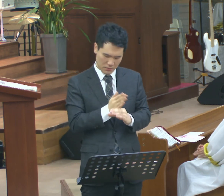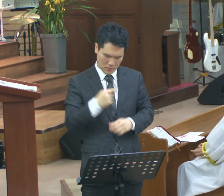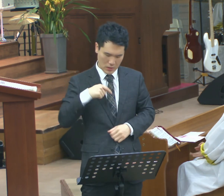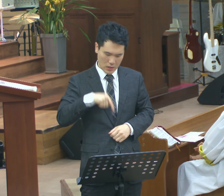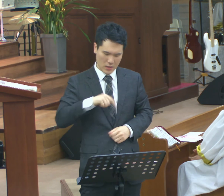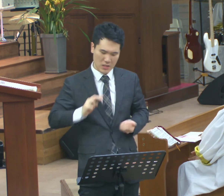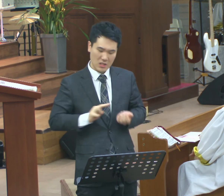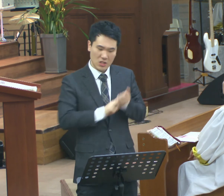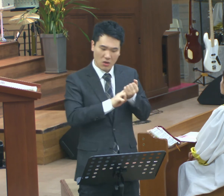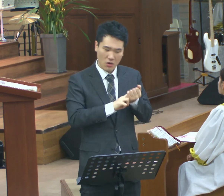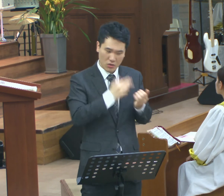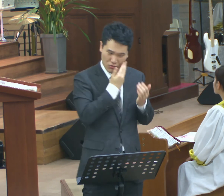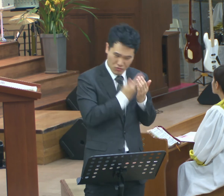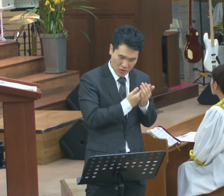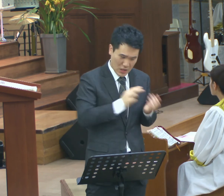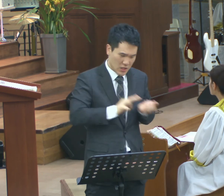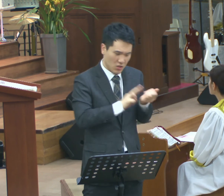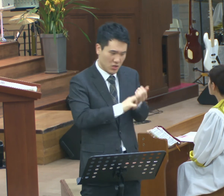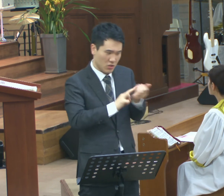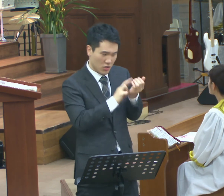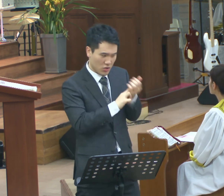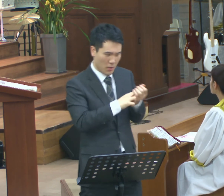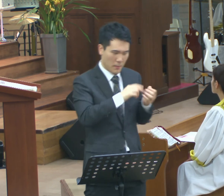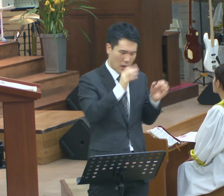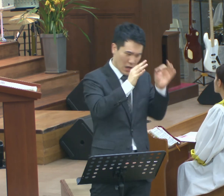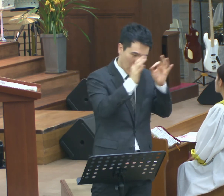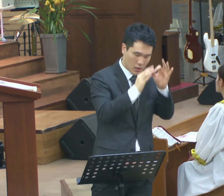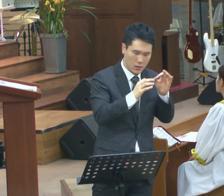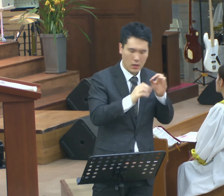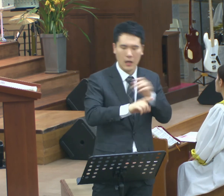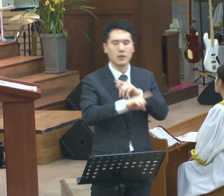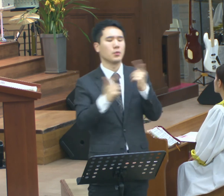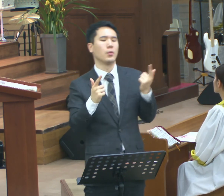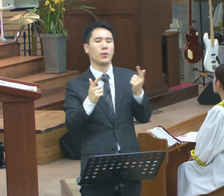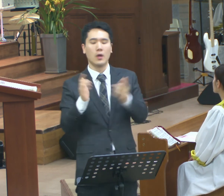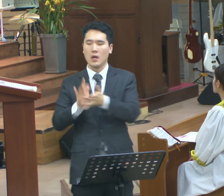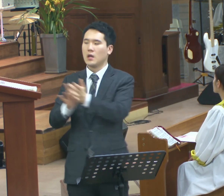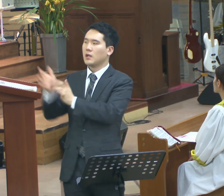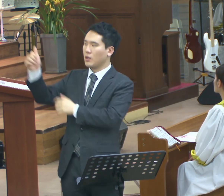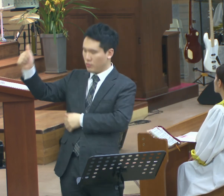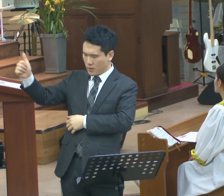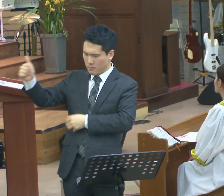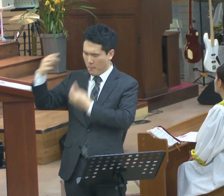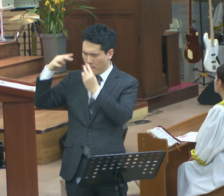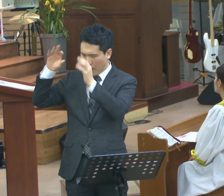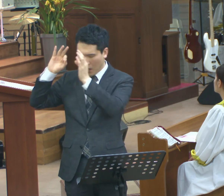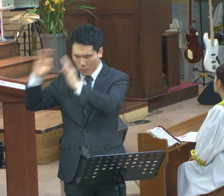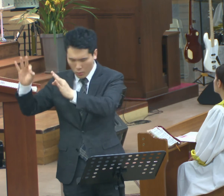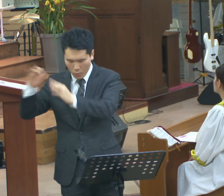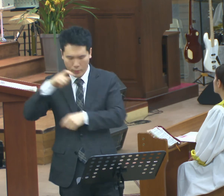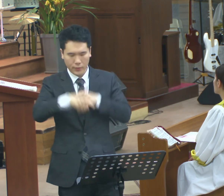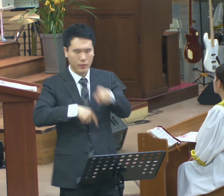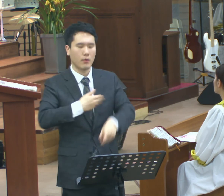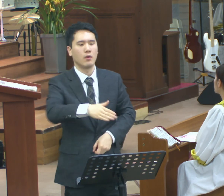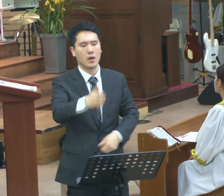예수의 이름이 설 수 있도록 그리스도를 앞세우고 그리스도를 바라보고 앞으로 갈 수 있는 성도들이 되시기를 바랍니다.